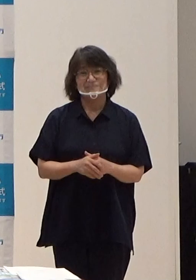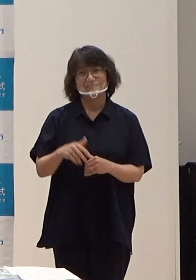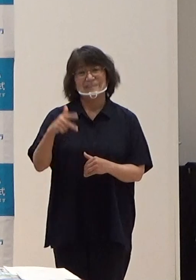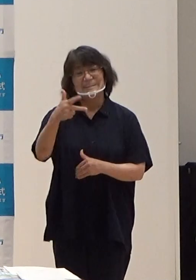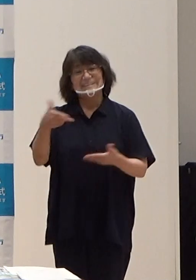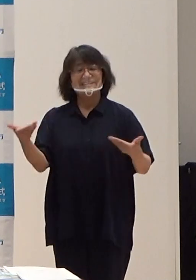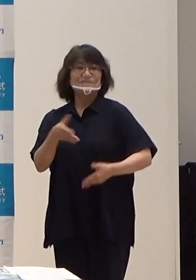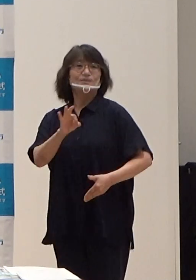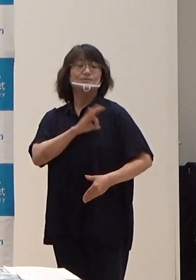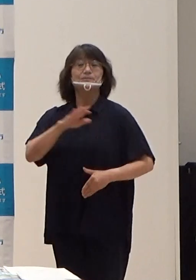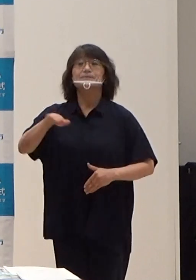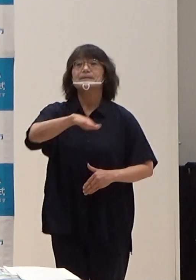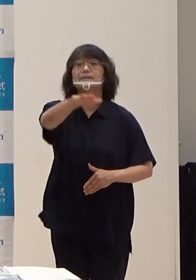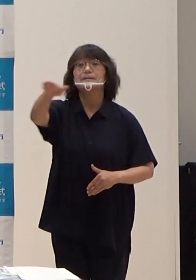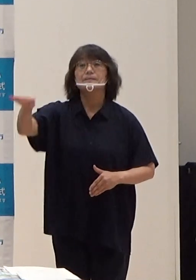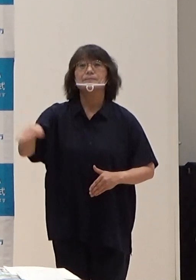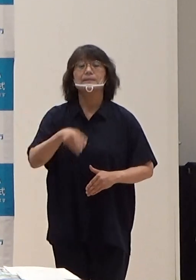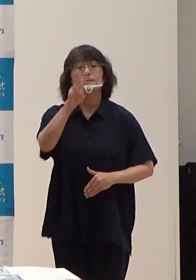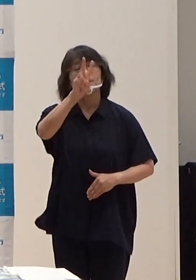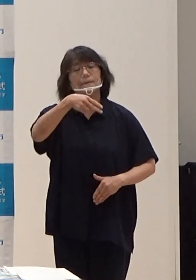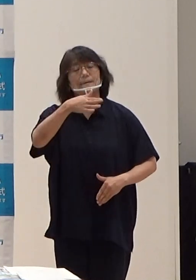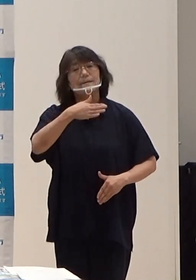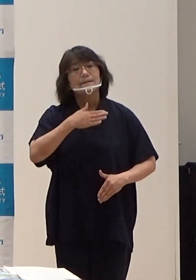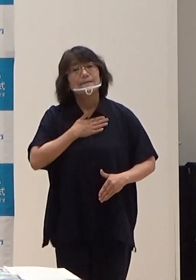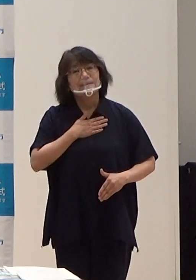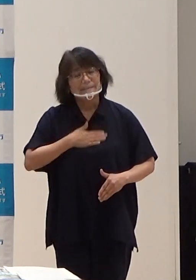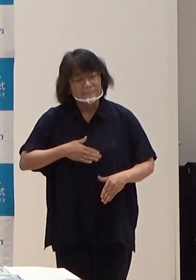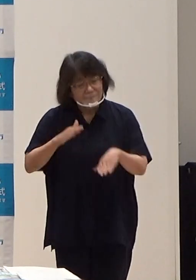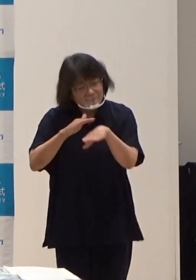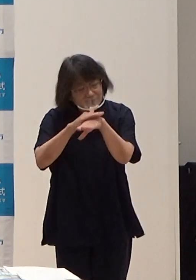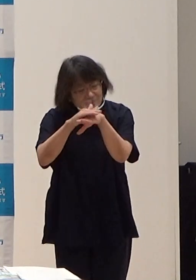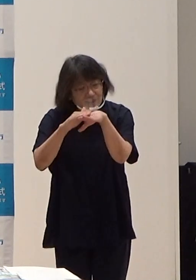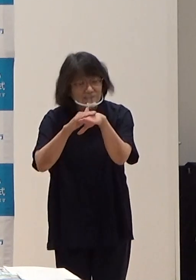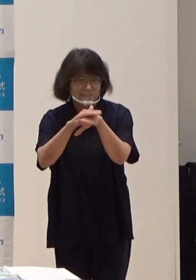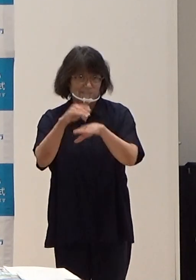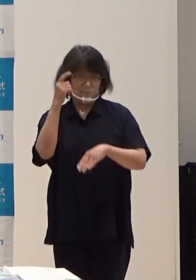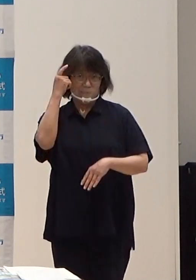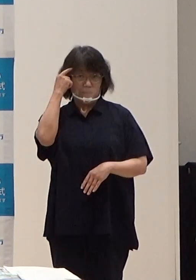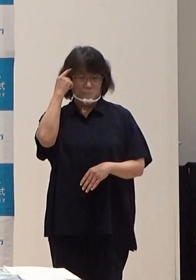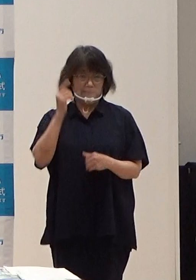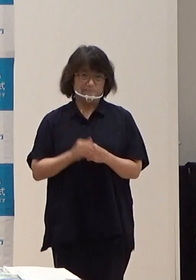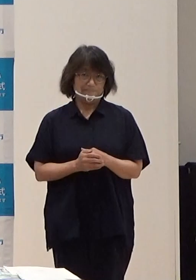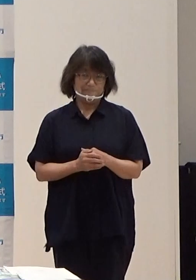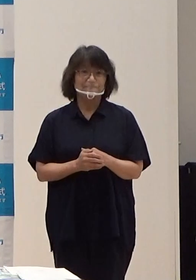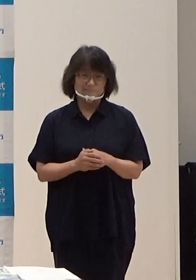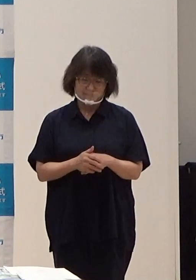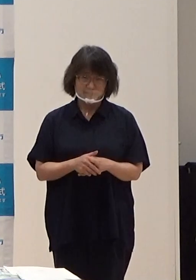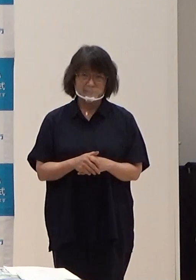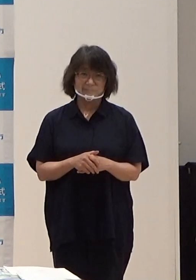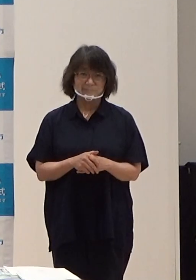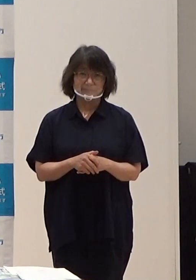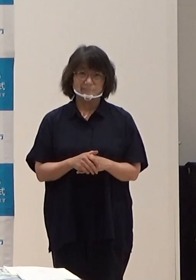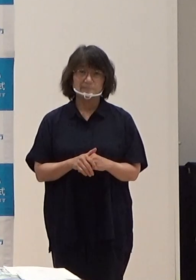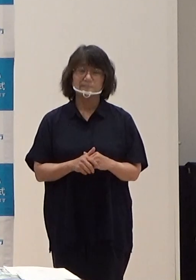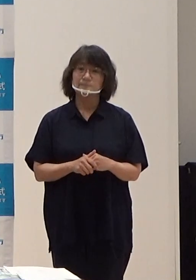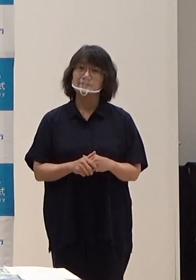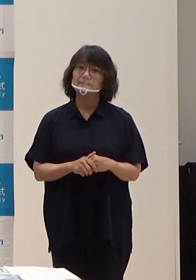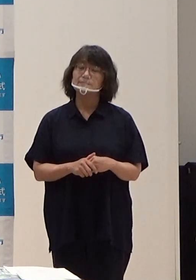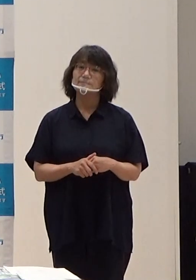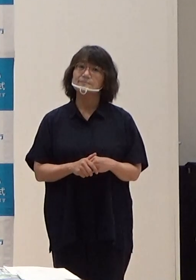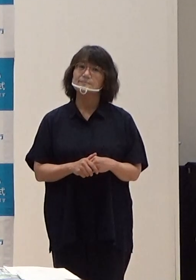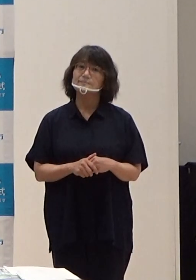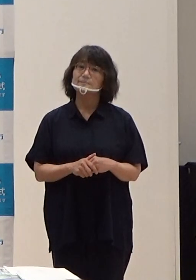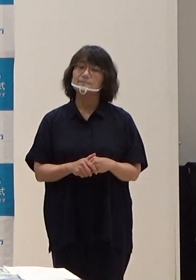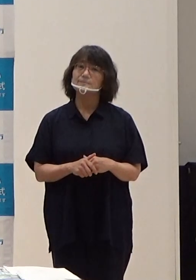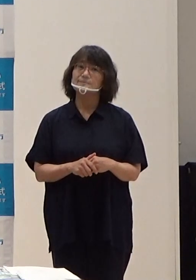員全体での理解が得ることが大事でございますが、どういうふうにしてそれがいわば普